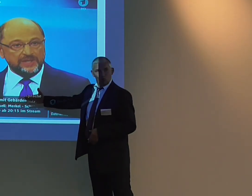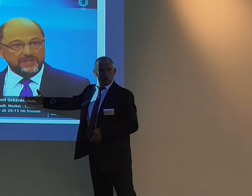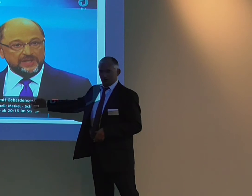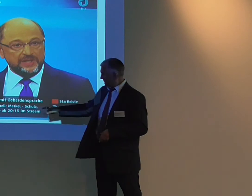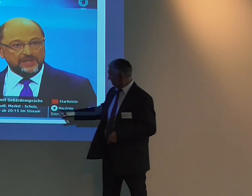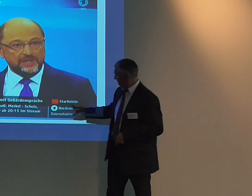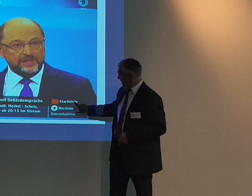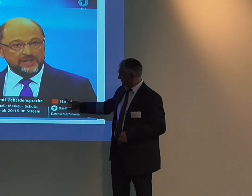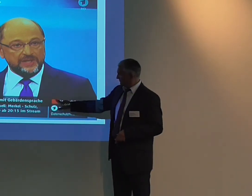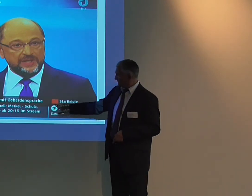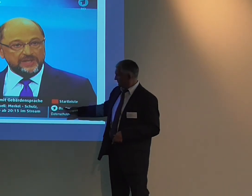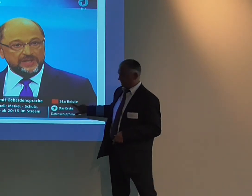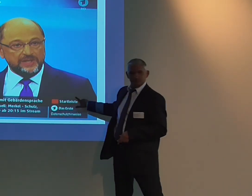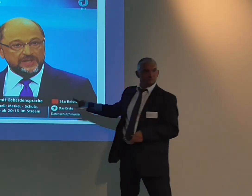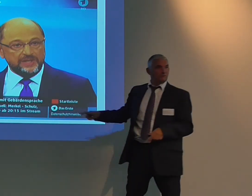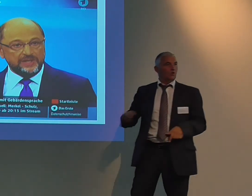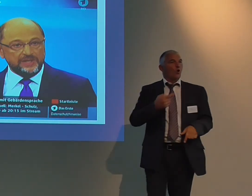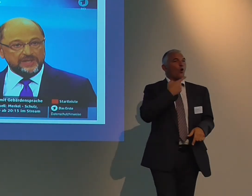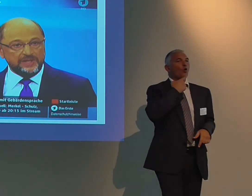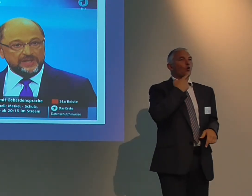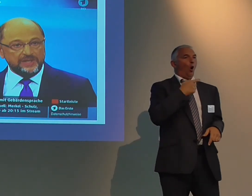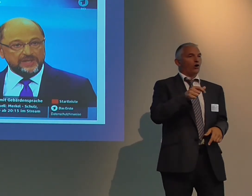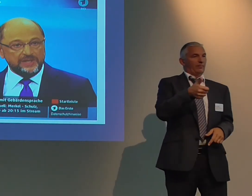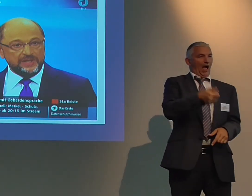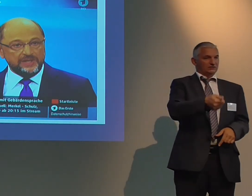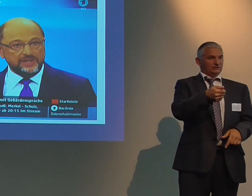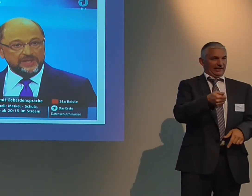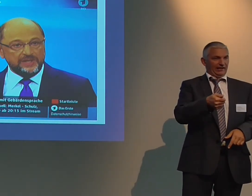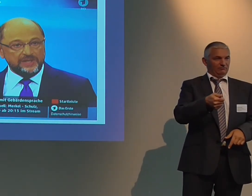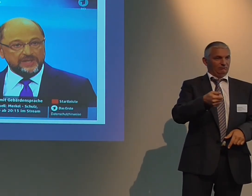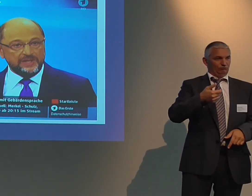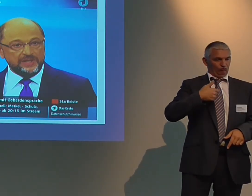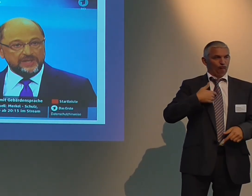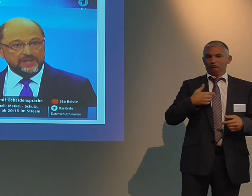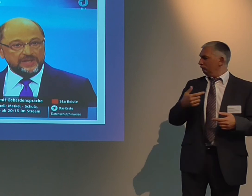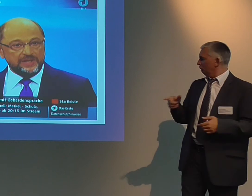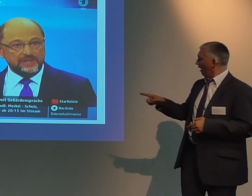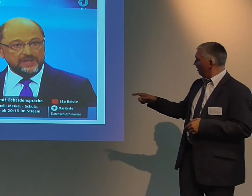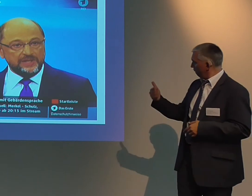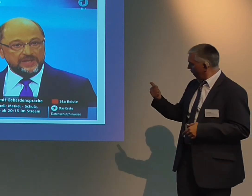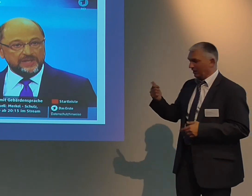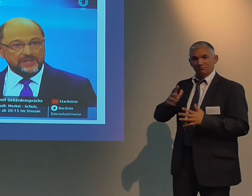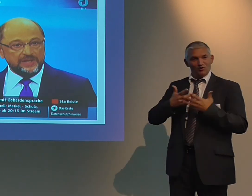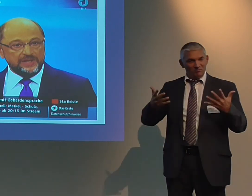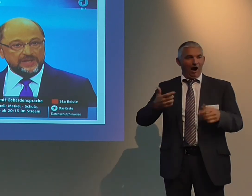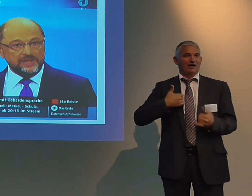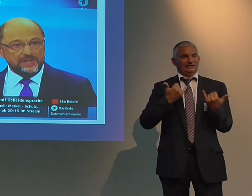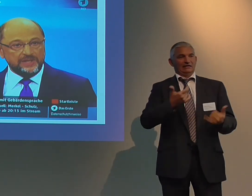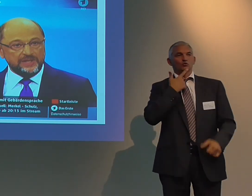HBW-TV. Hier erscheint sozusagen mit der roten Taste die Startleiste